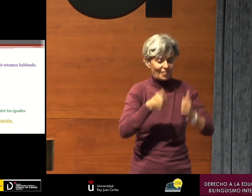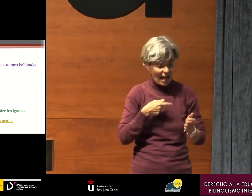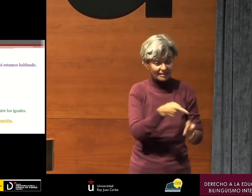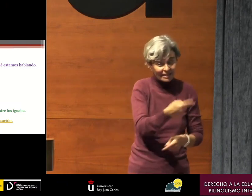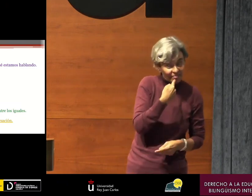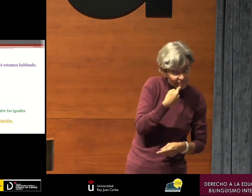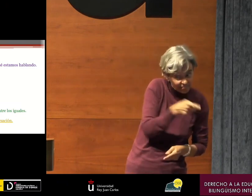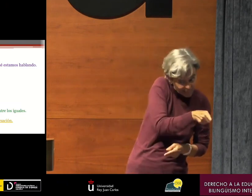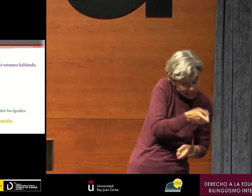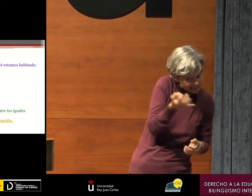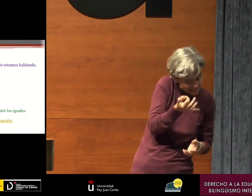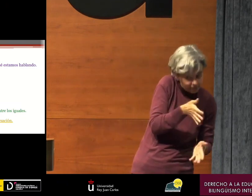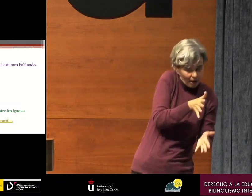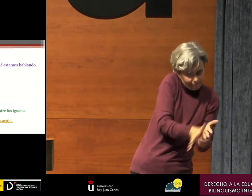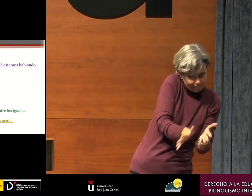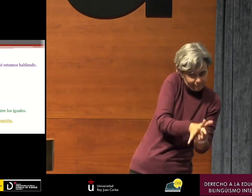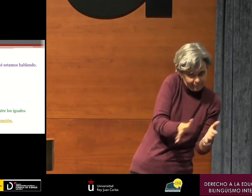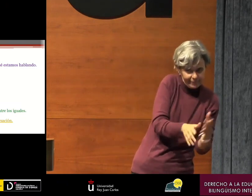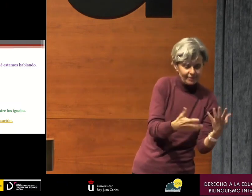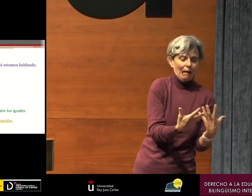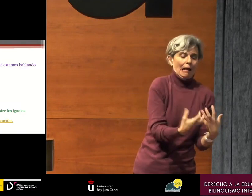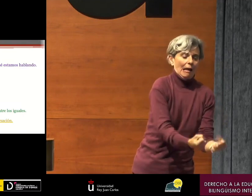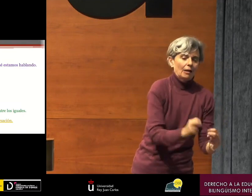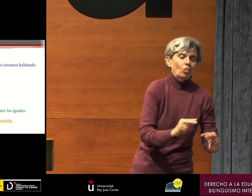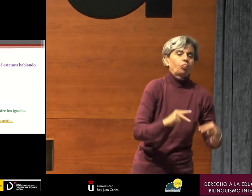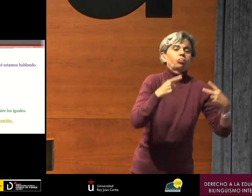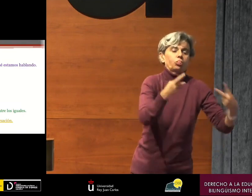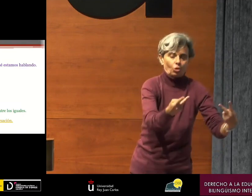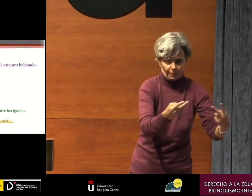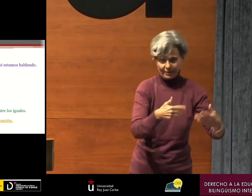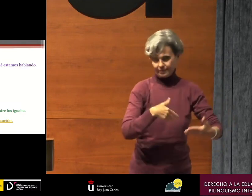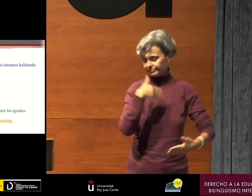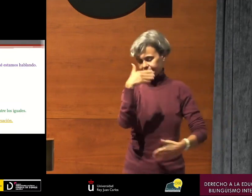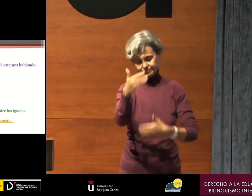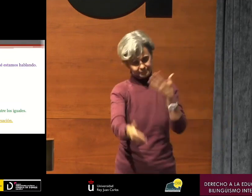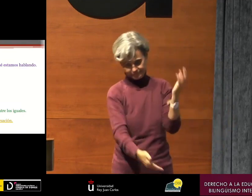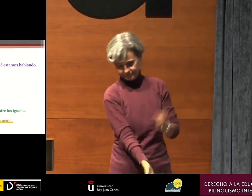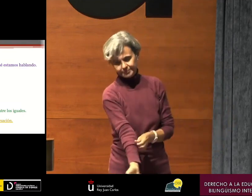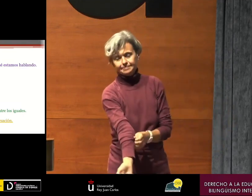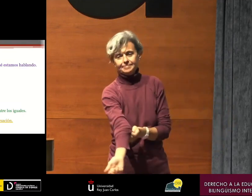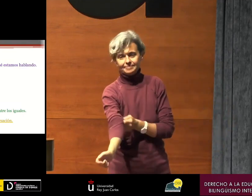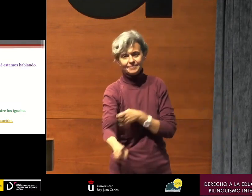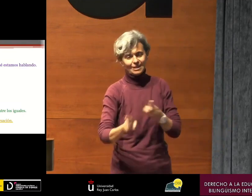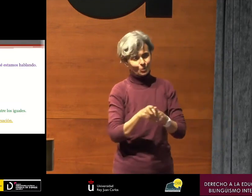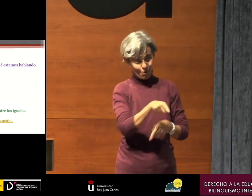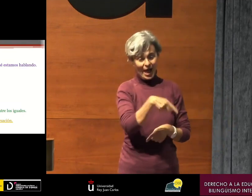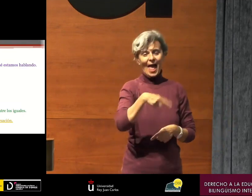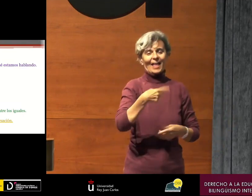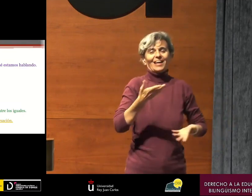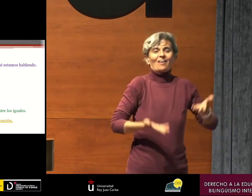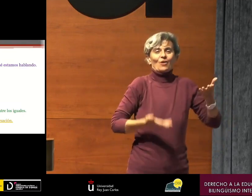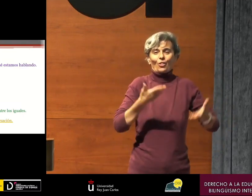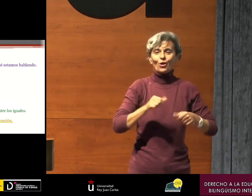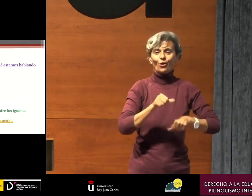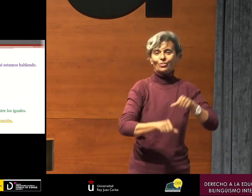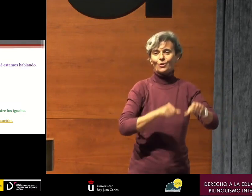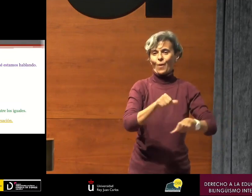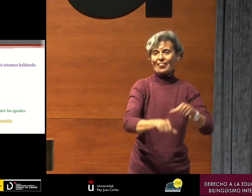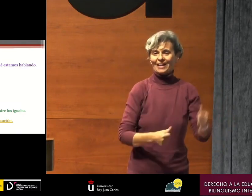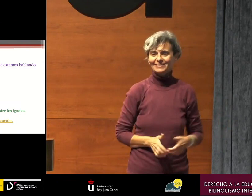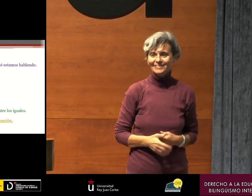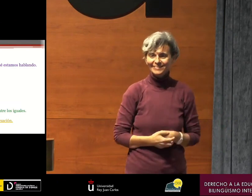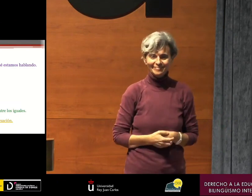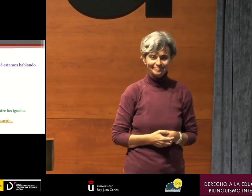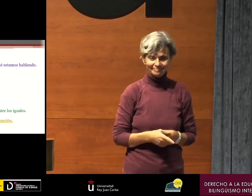Y si en algún momento uno no entiende a otro, con la explicación como apoyo del docente puede favorecer